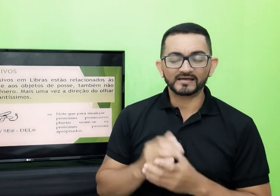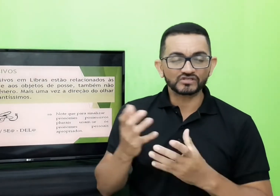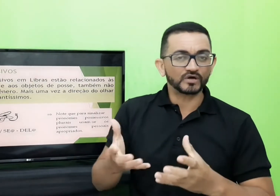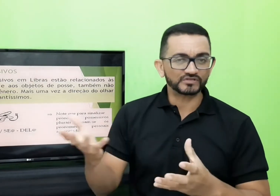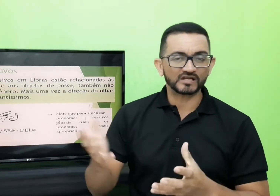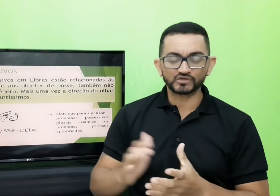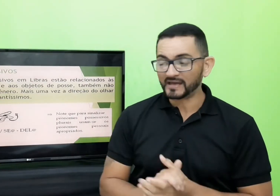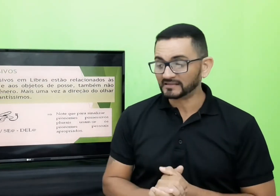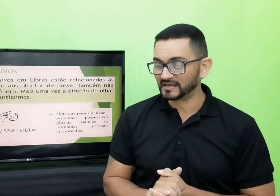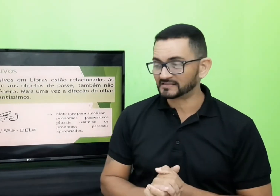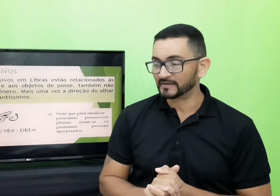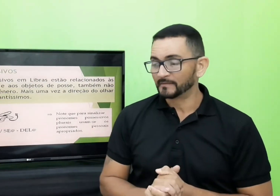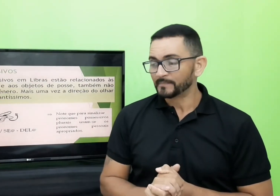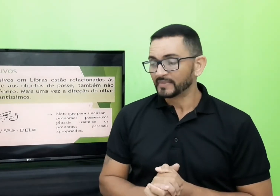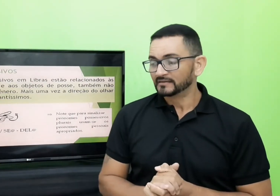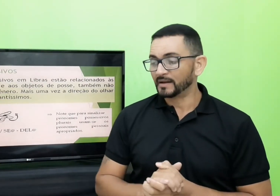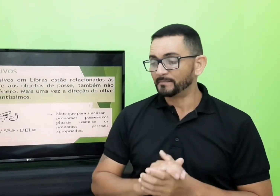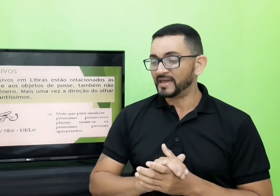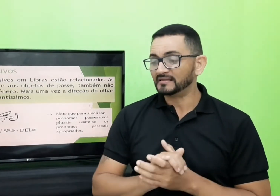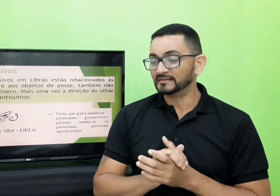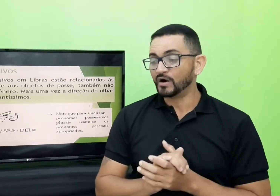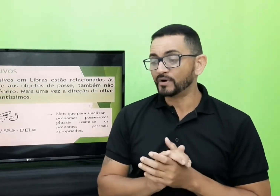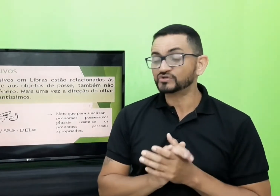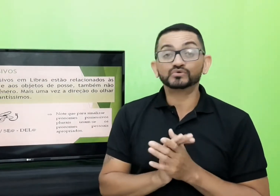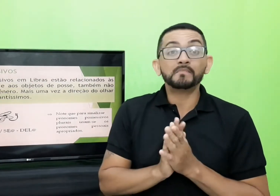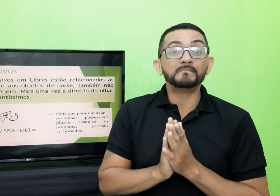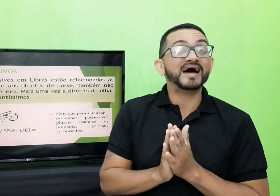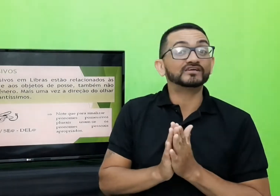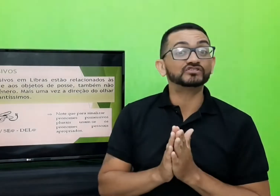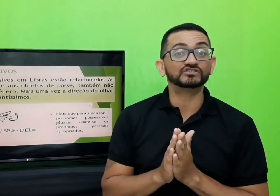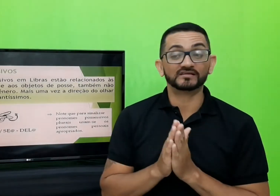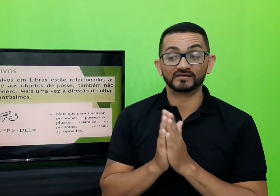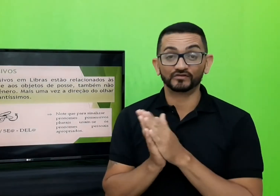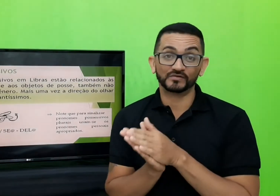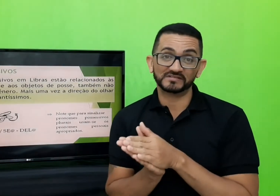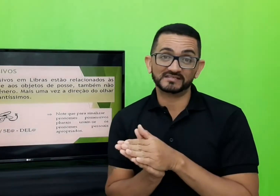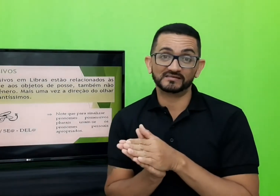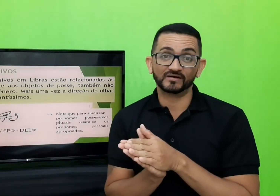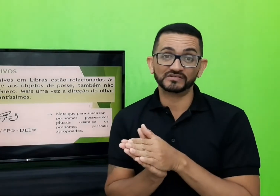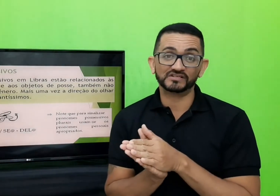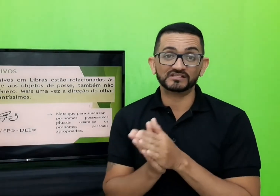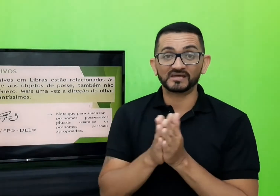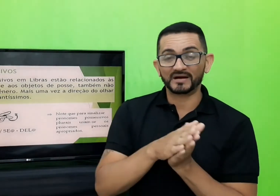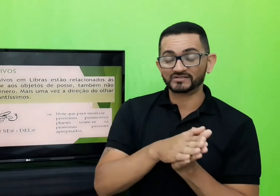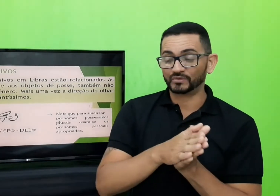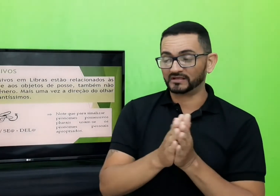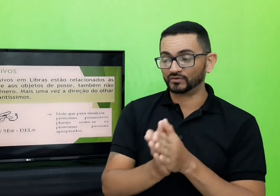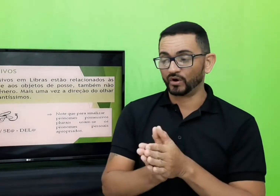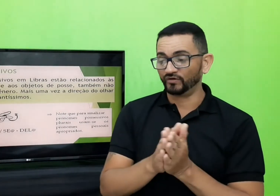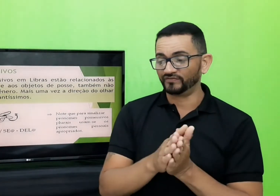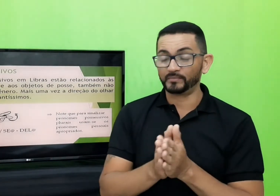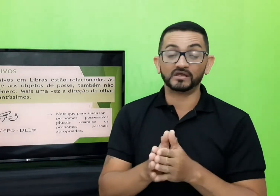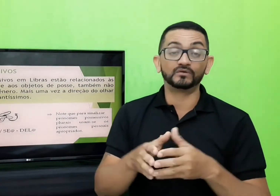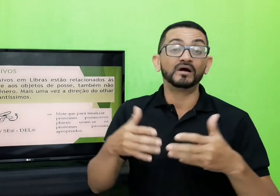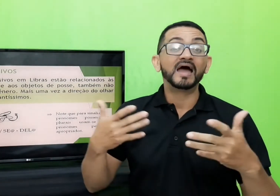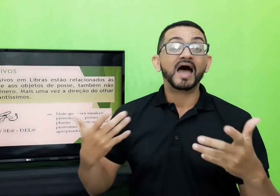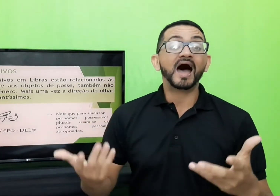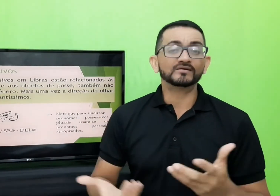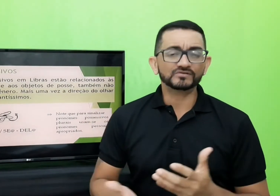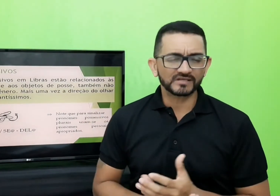esses objetos pertencem. Também não possui marca de gênero, não se diz se é masculino ou feminino, a não ser